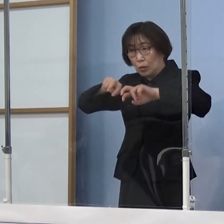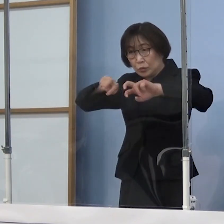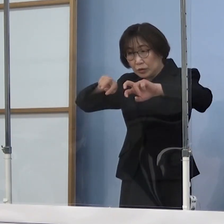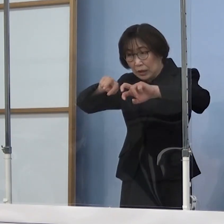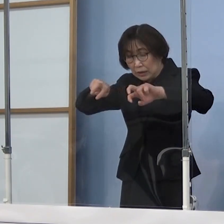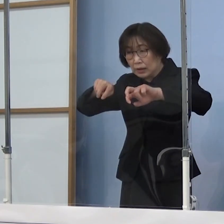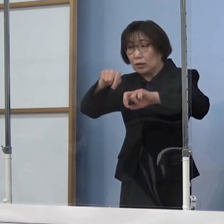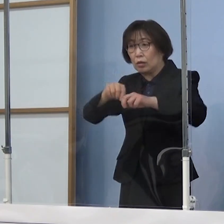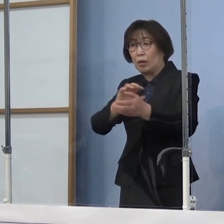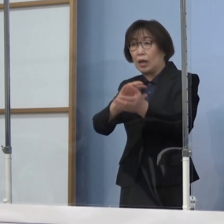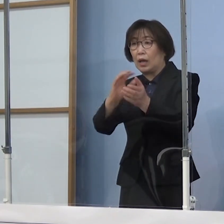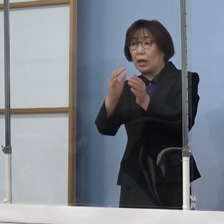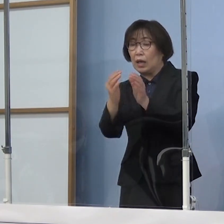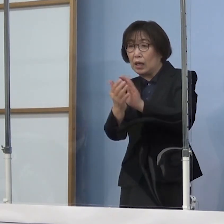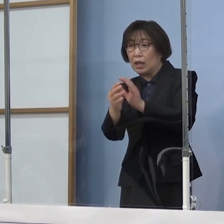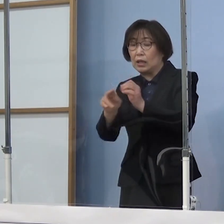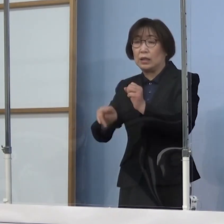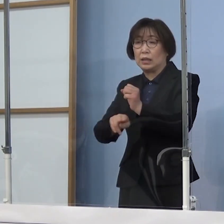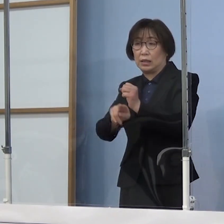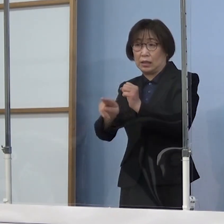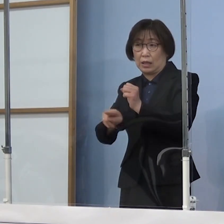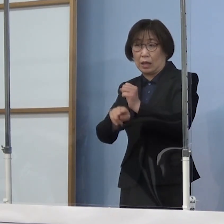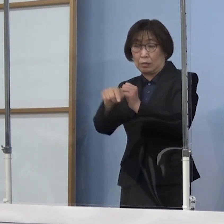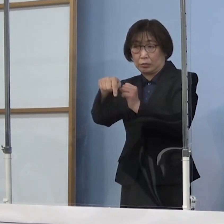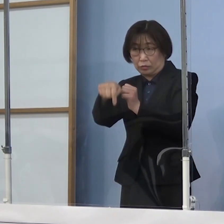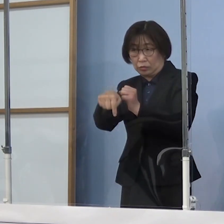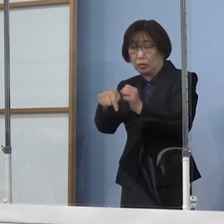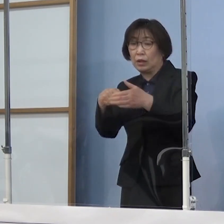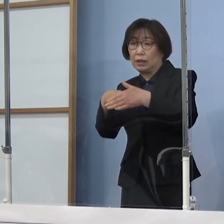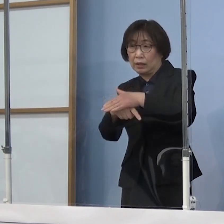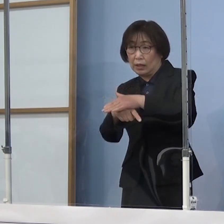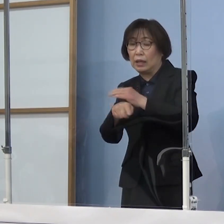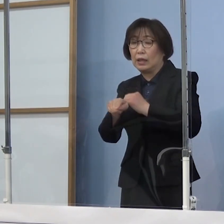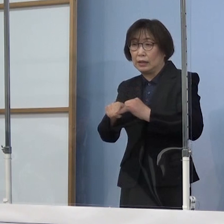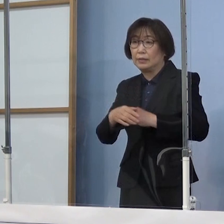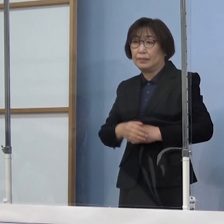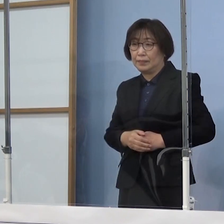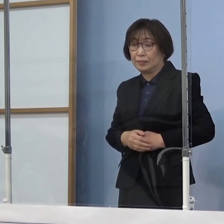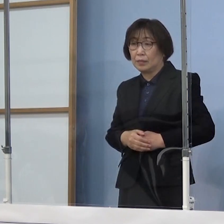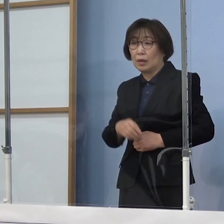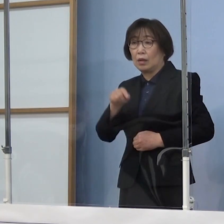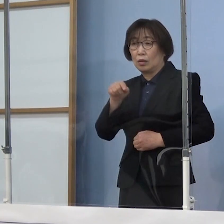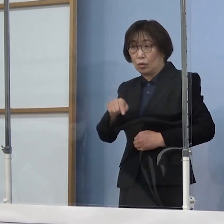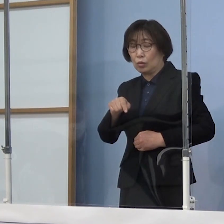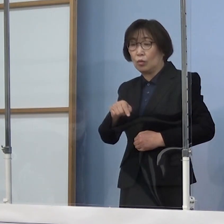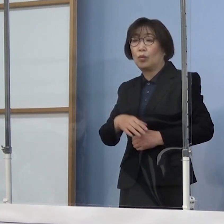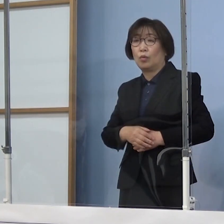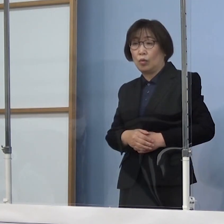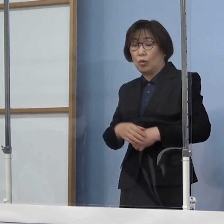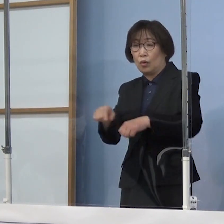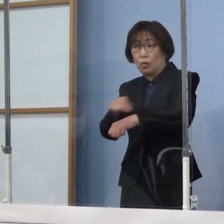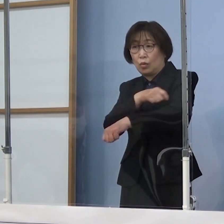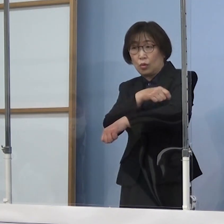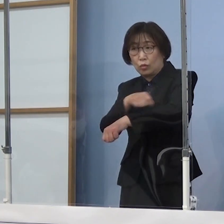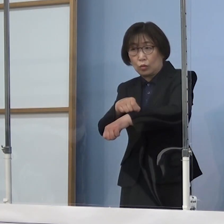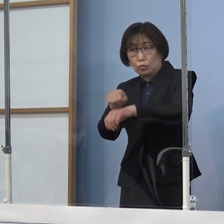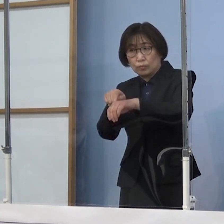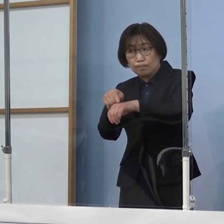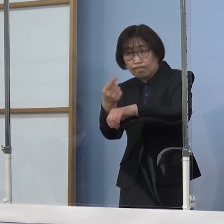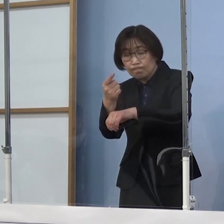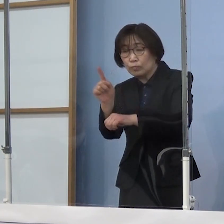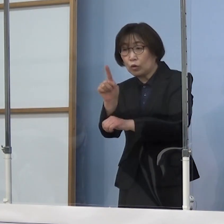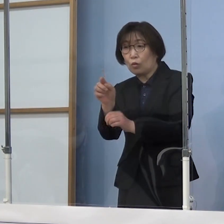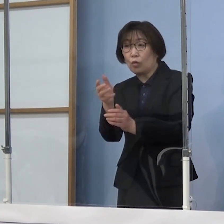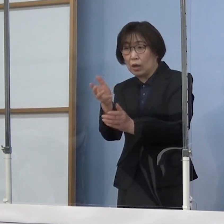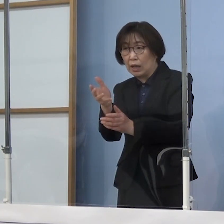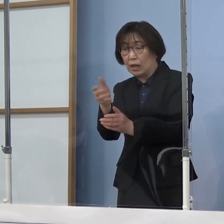異株のサーベランスということで、まあ、まずはこの特異点が一体どこにあったのか、まずは